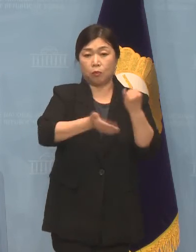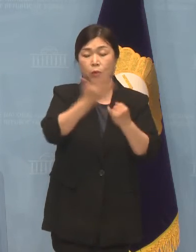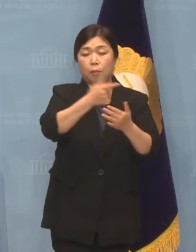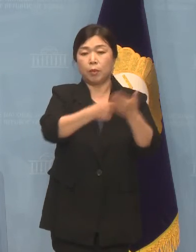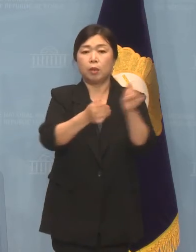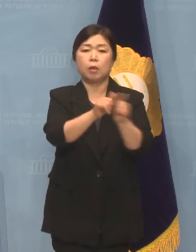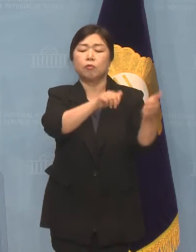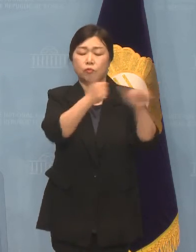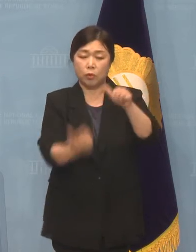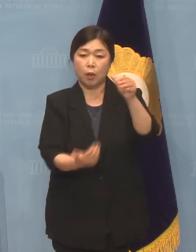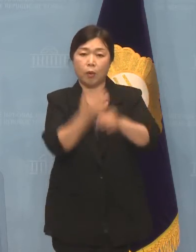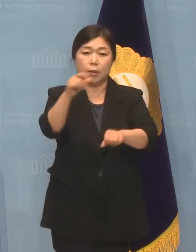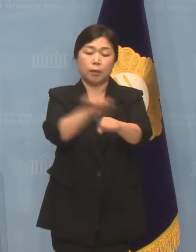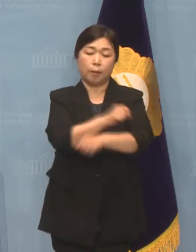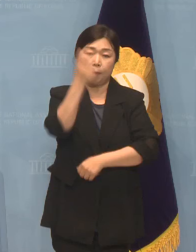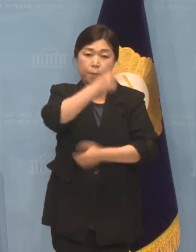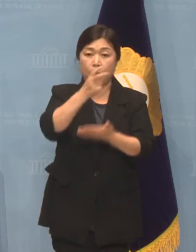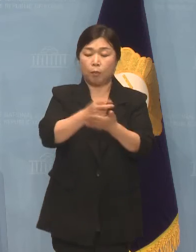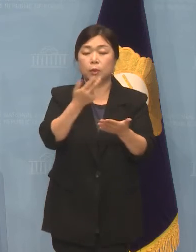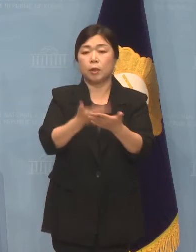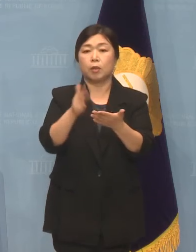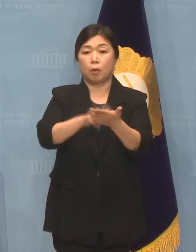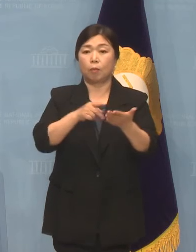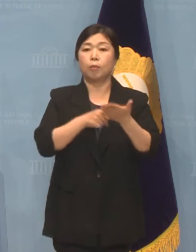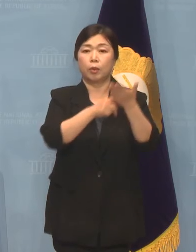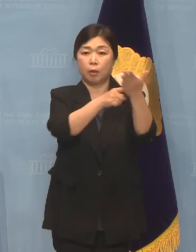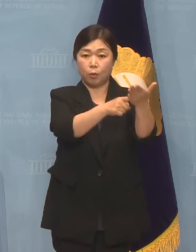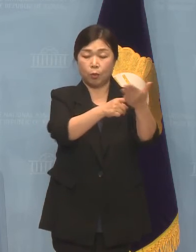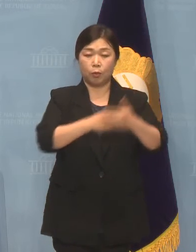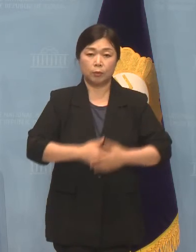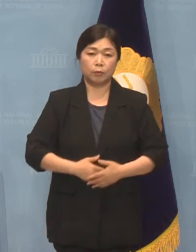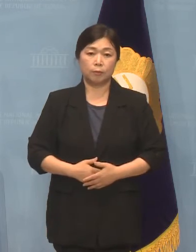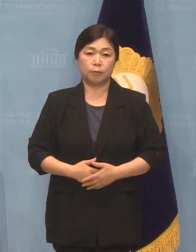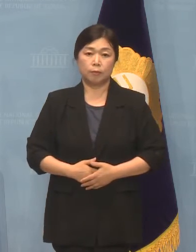사망사건 특검법 제정을 요청하는 청원,